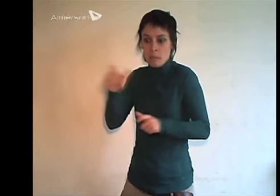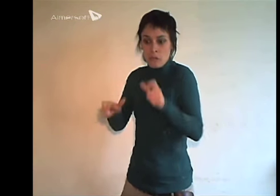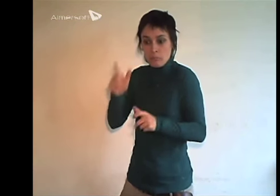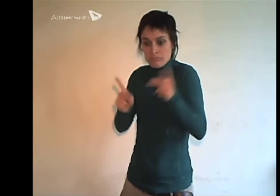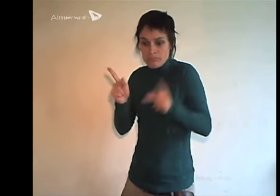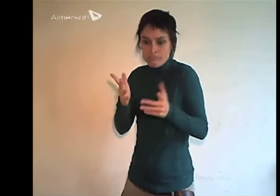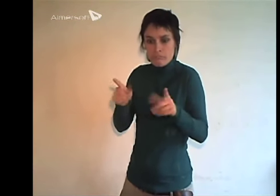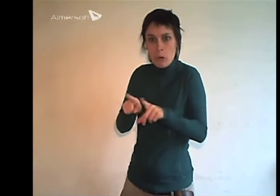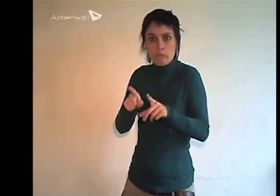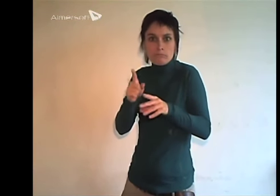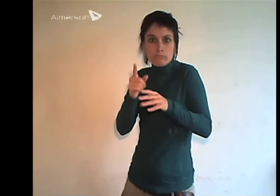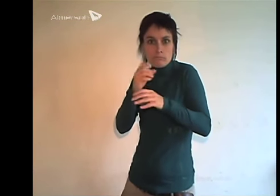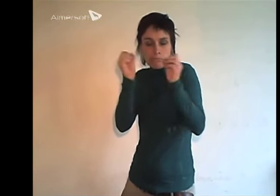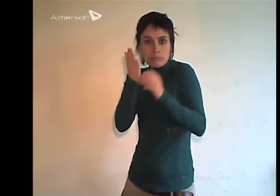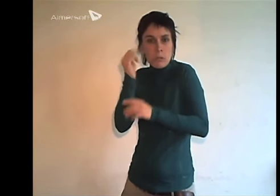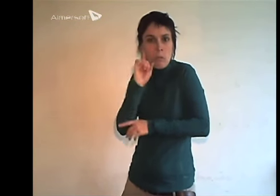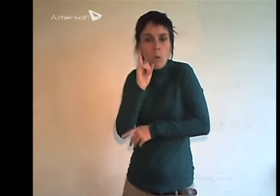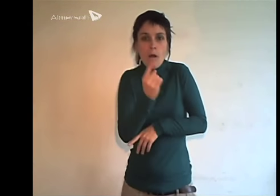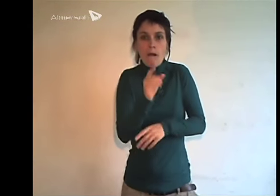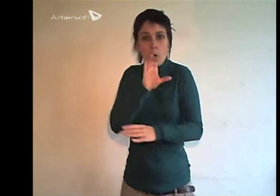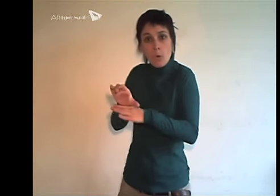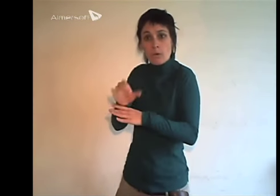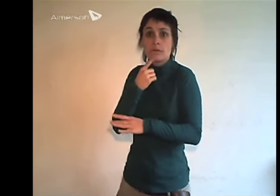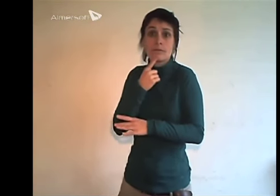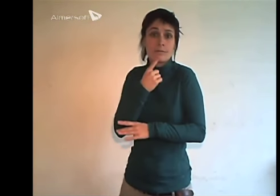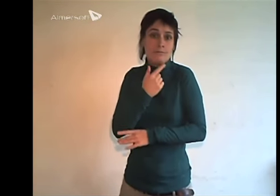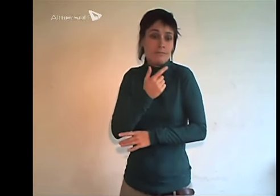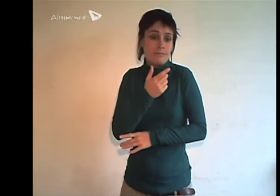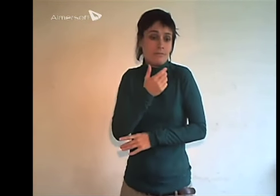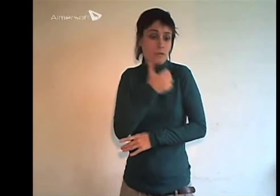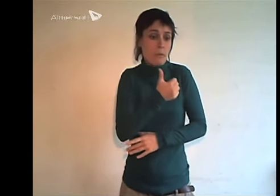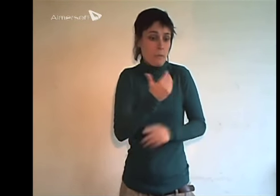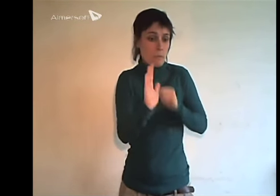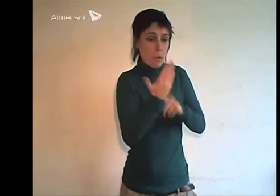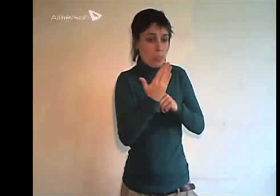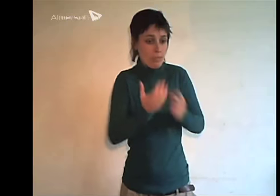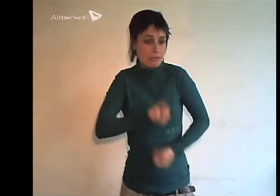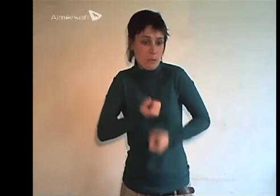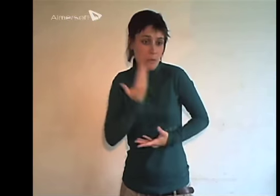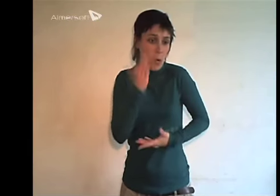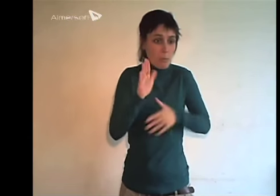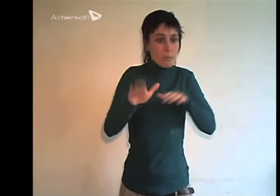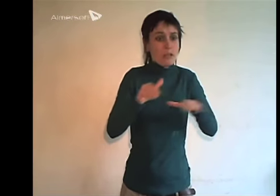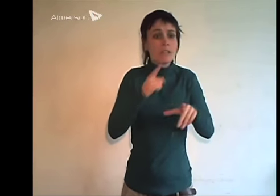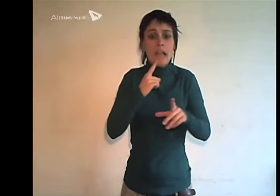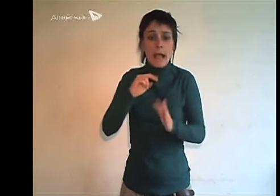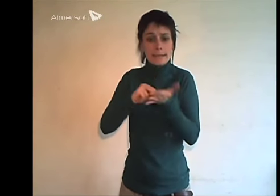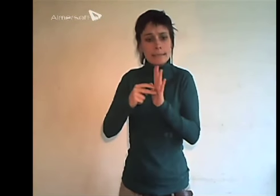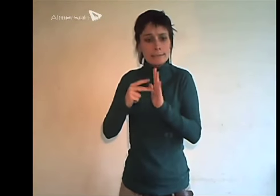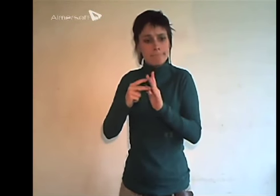vous avez, on l'aura bien compris, trouvé d'autres manières de vous exprimer que cette imposition technique